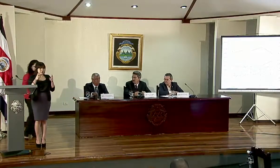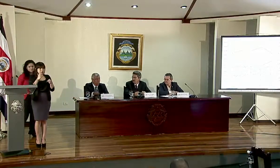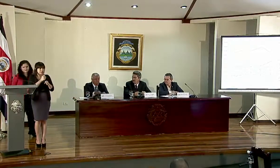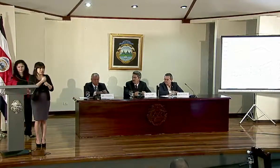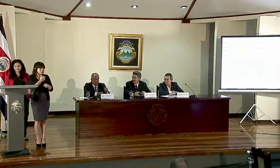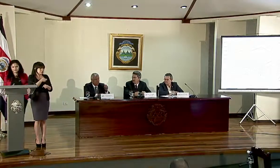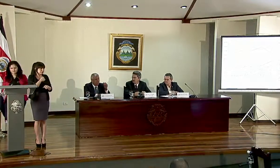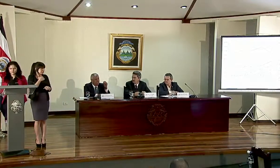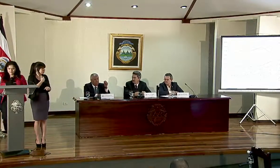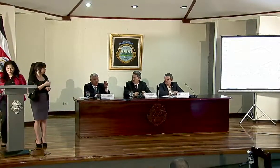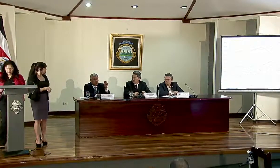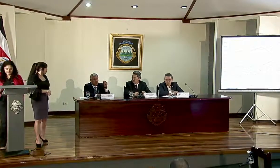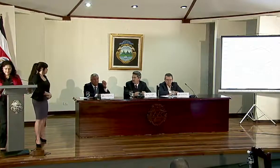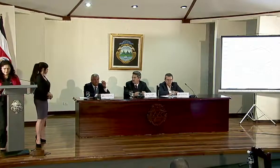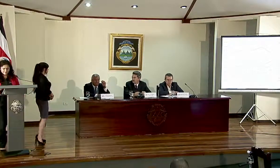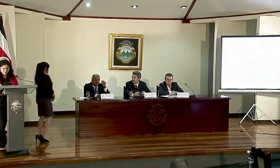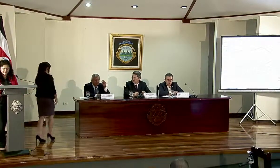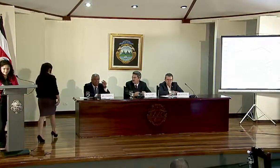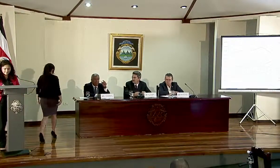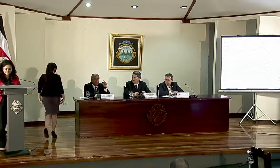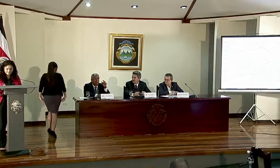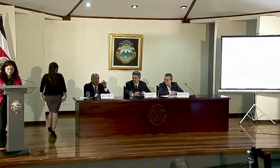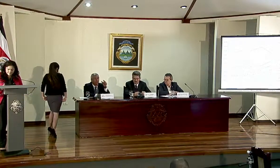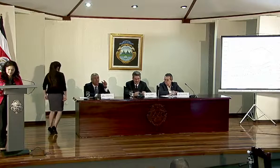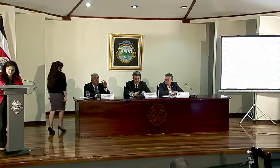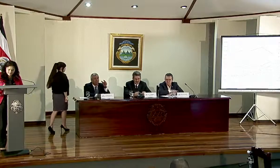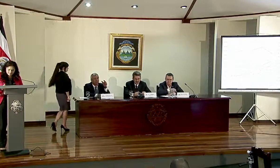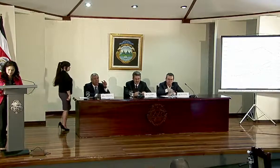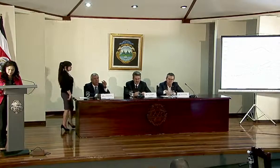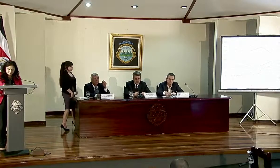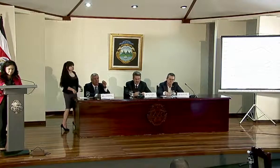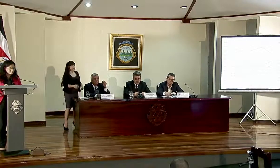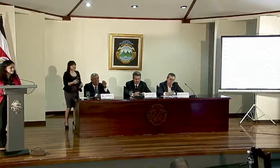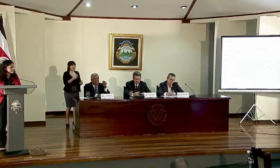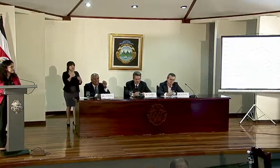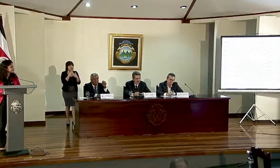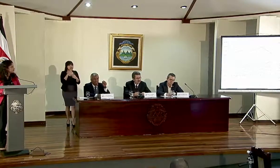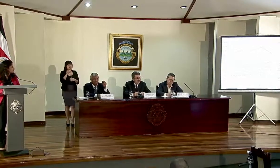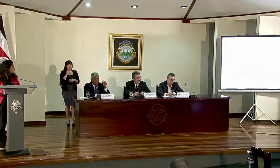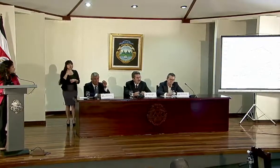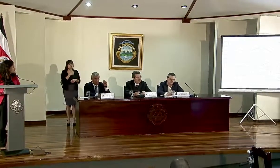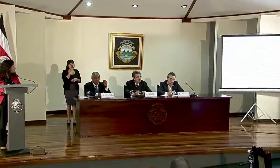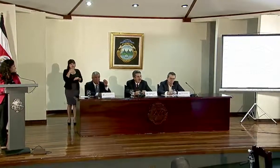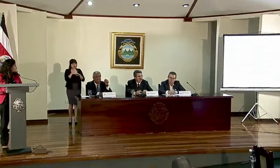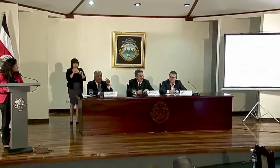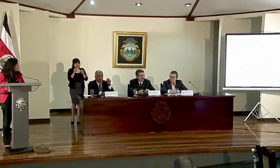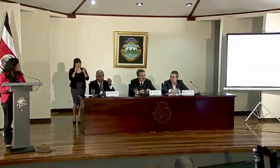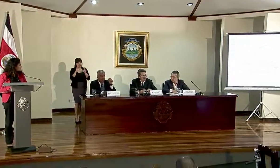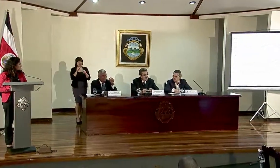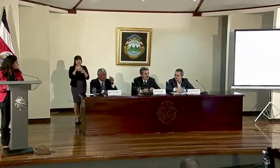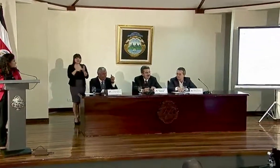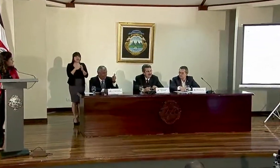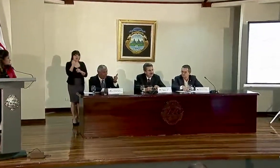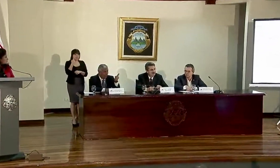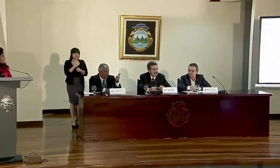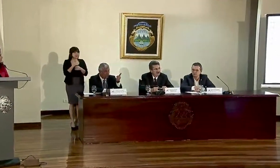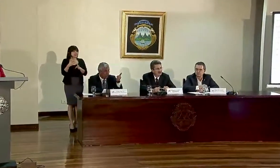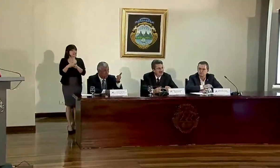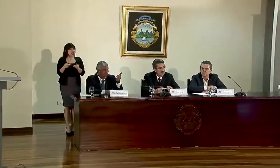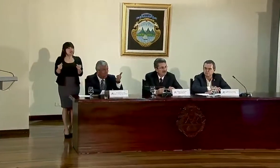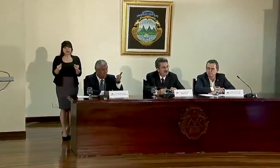señor ministro? Sí, gracias, don Carlos. Cuando usamos ese concepto no es para decir que el problema del desempleo